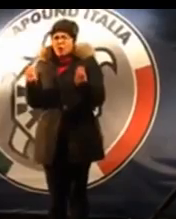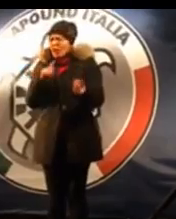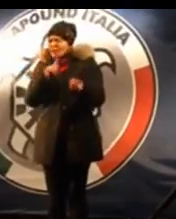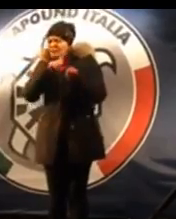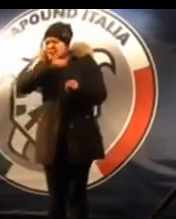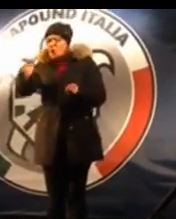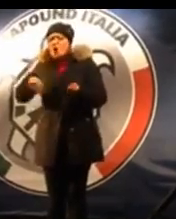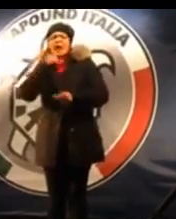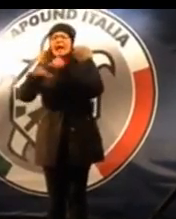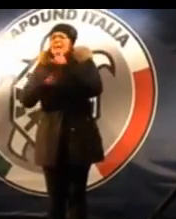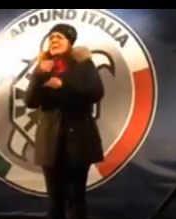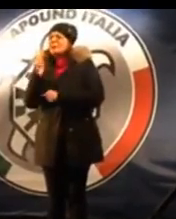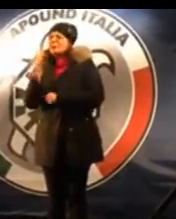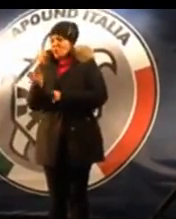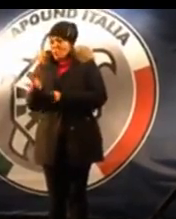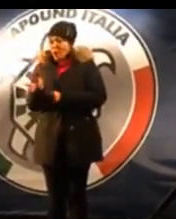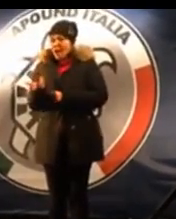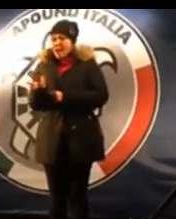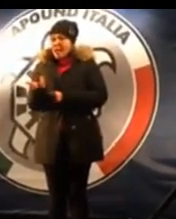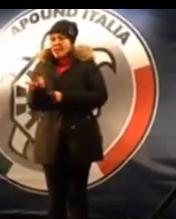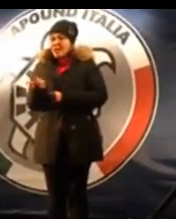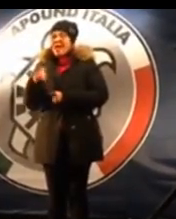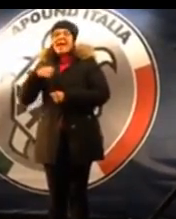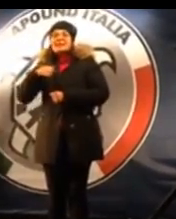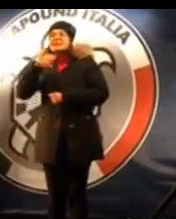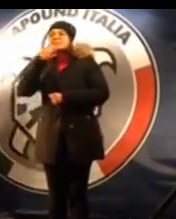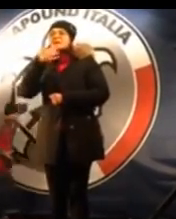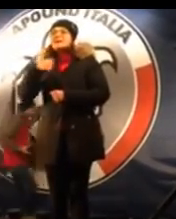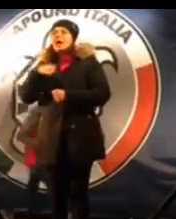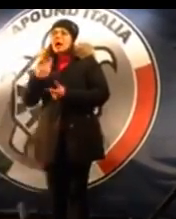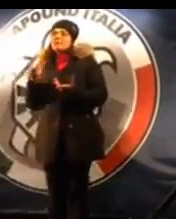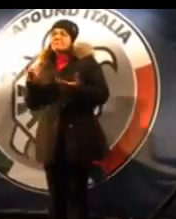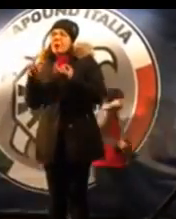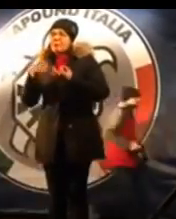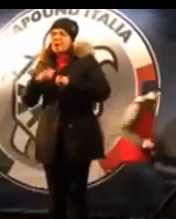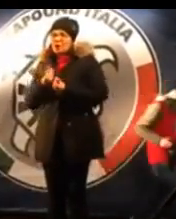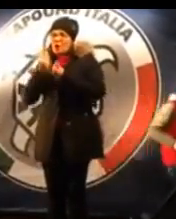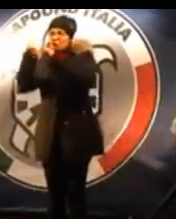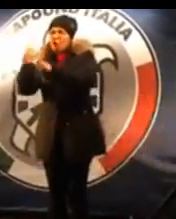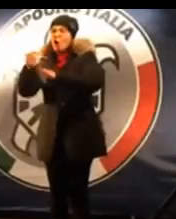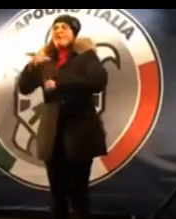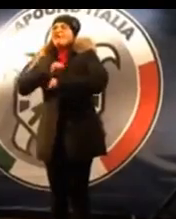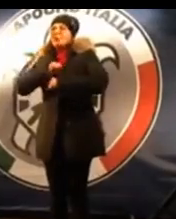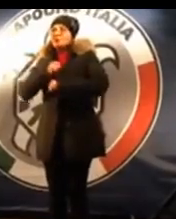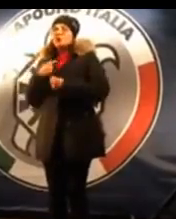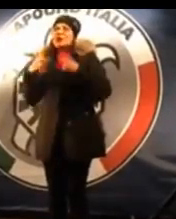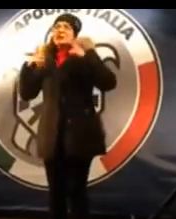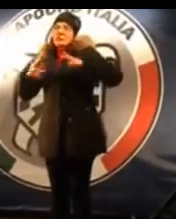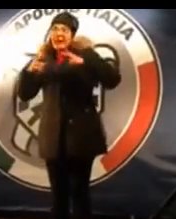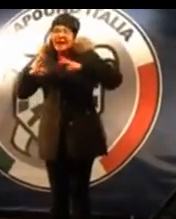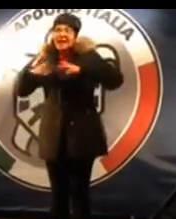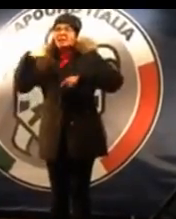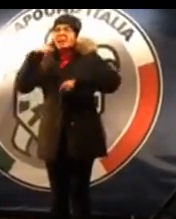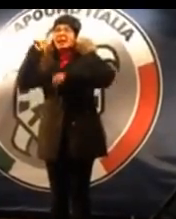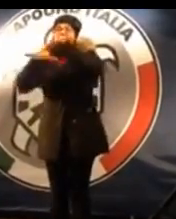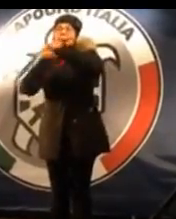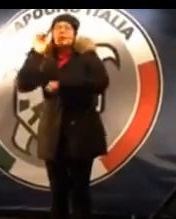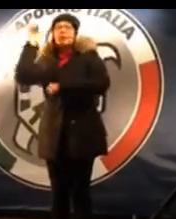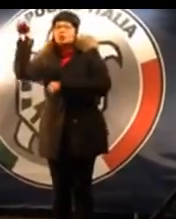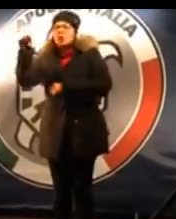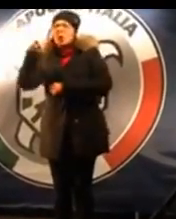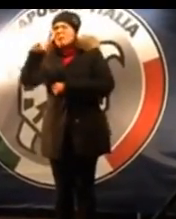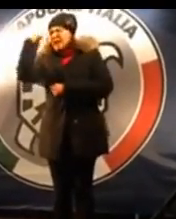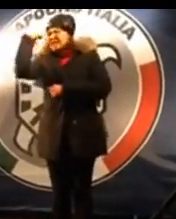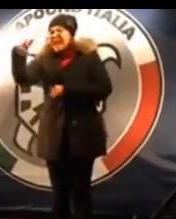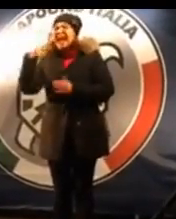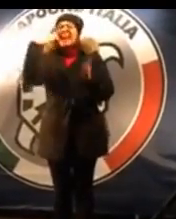più affidare la nostra speranza di cambiamento a chi oggi sta presentando nelle sue liste persone che sono già state